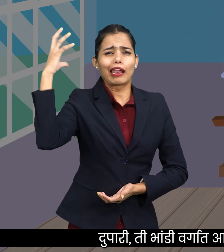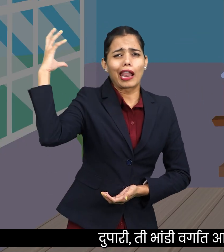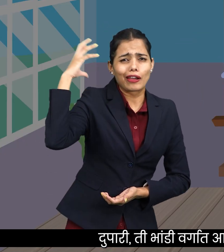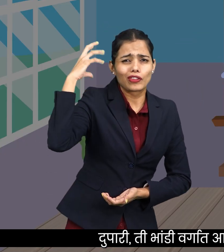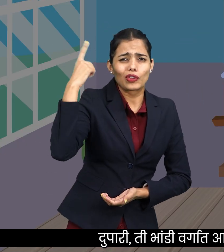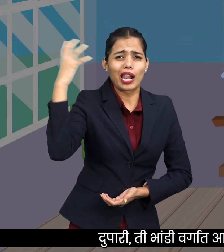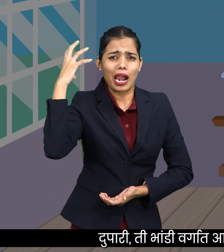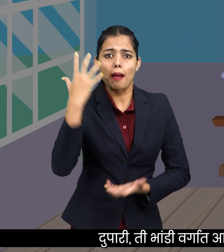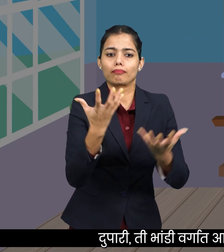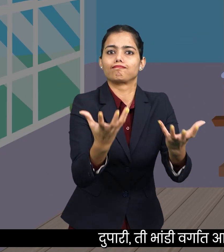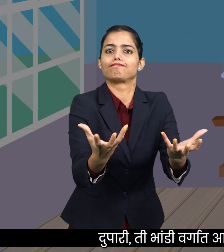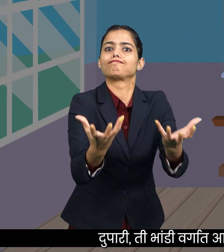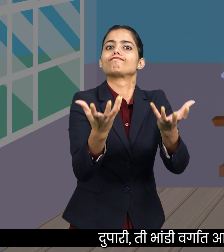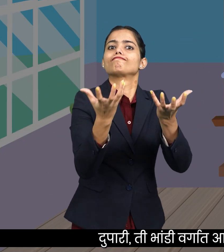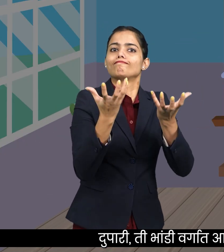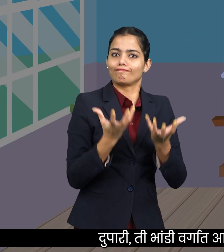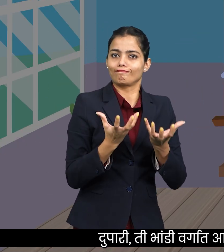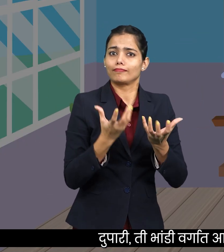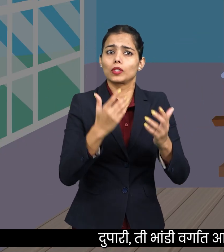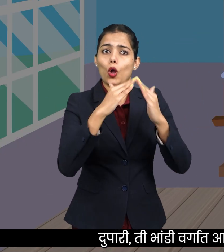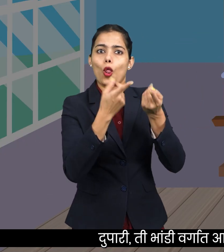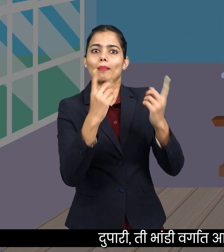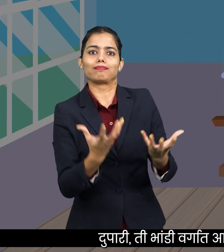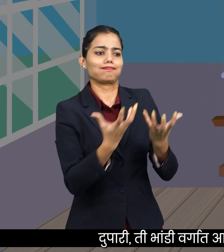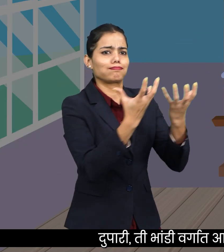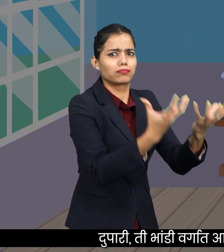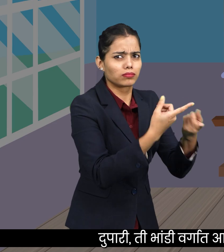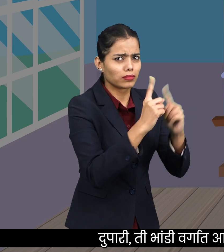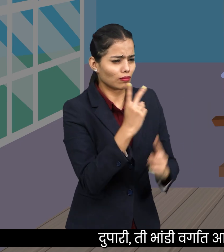दुपारी ती भांडी वर्गात आणि त्यांच्या निरीक्षण करा.